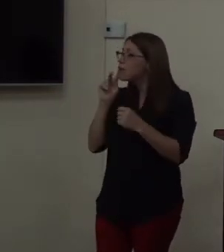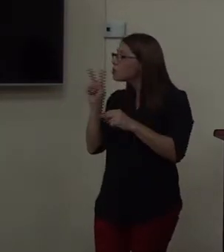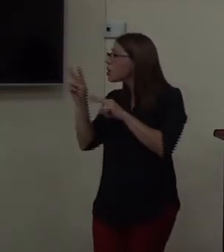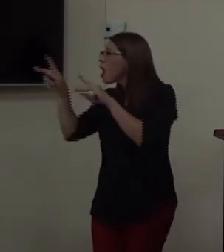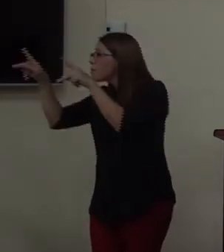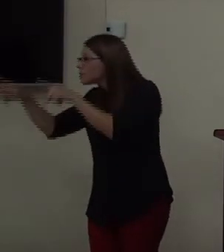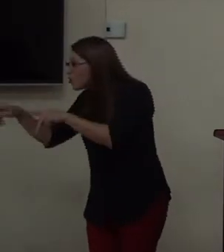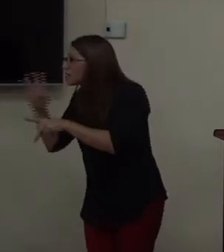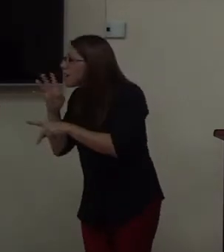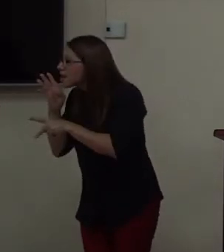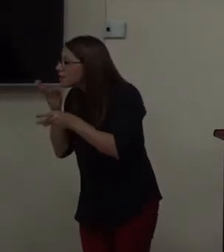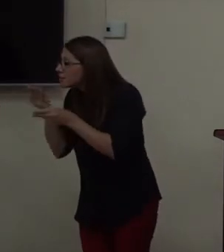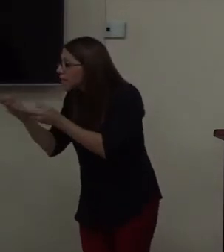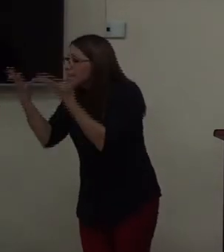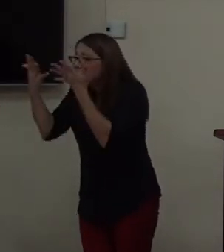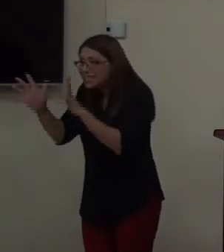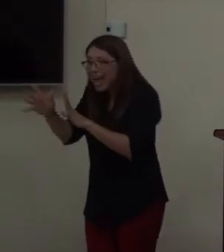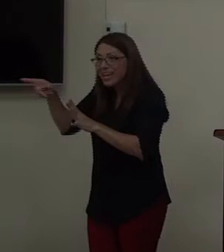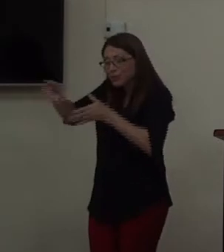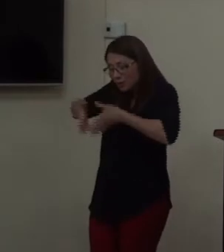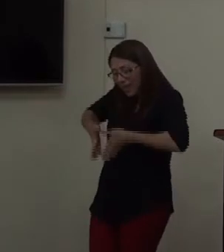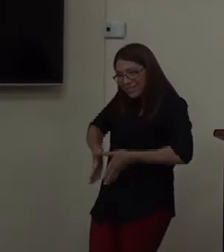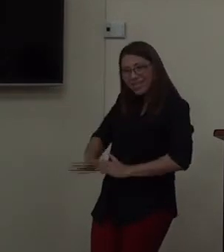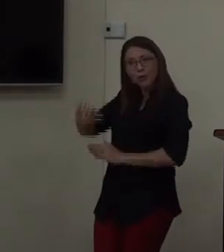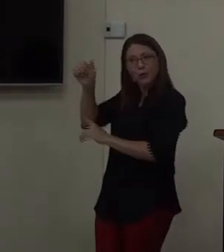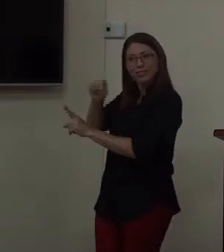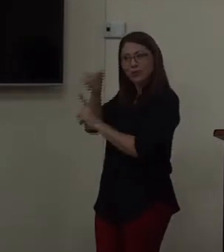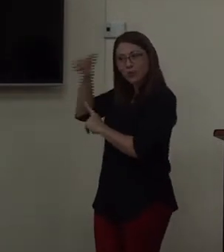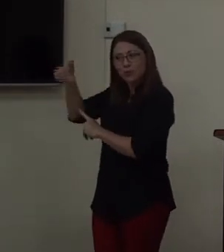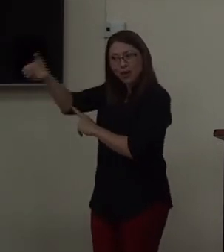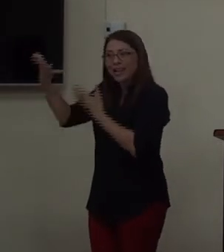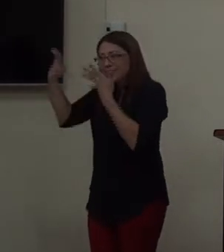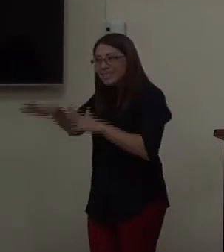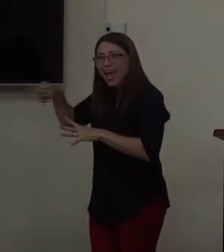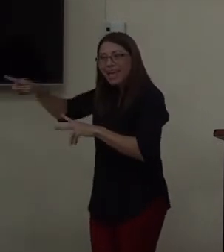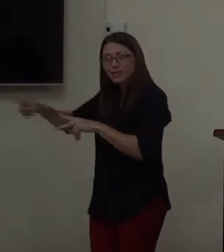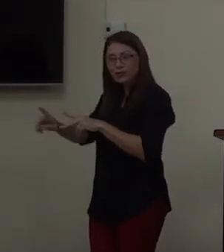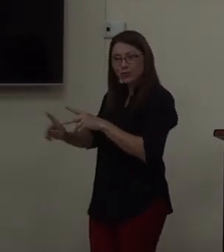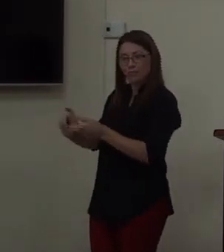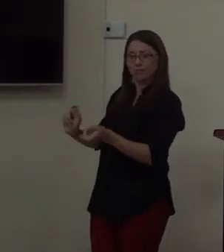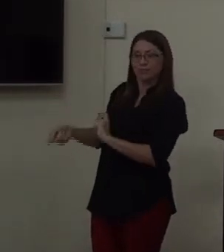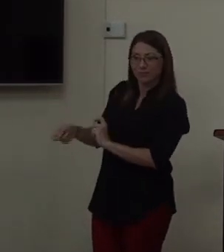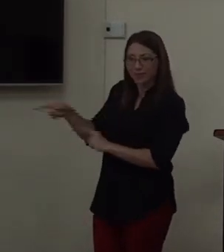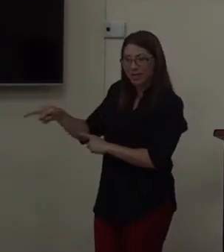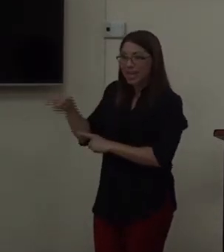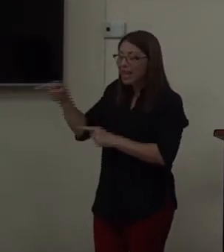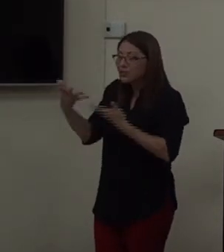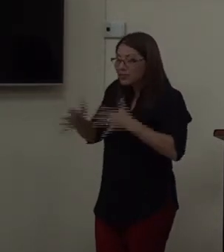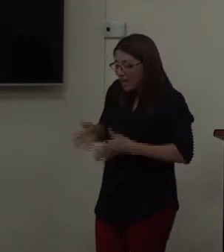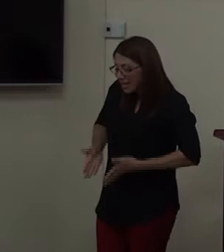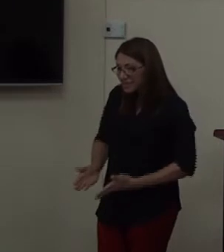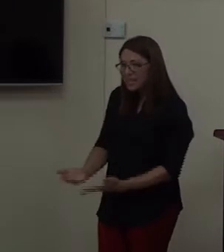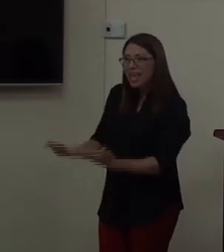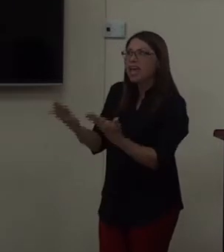vivieron el cambio, que nacieron en otra dinámica cultural completamente distinta, que ya nacieron, ¿verdad?, yendo a la verdad cuando